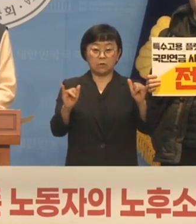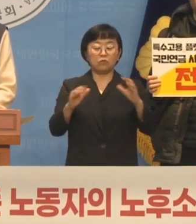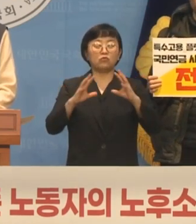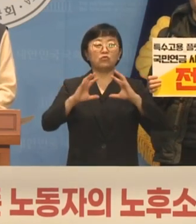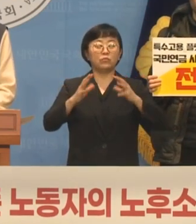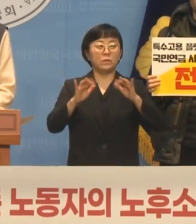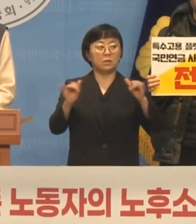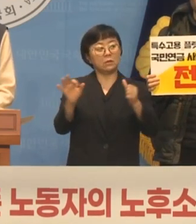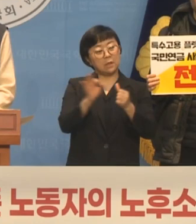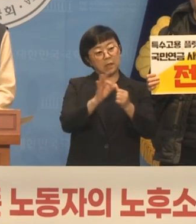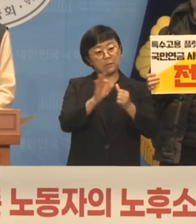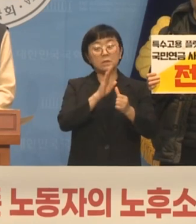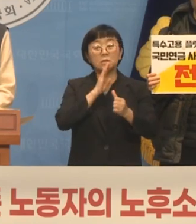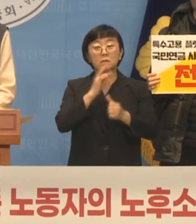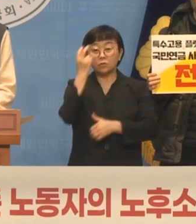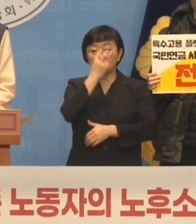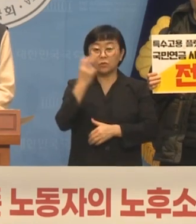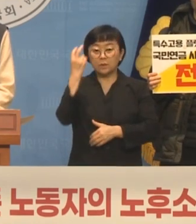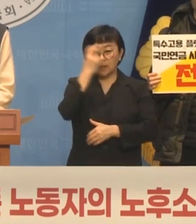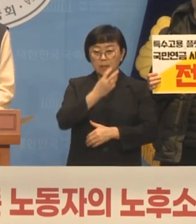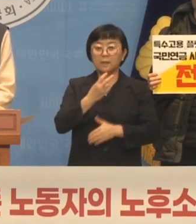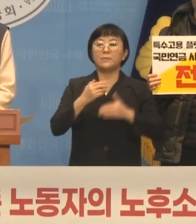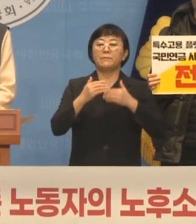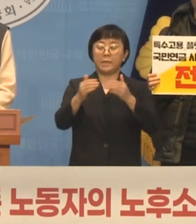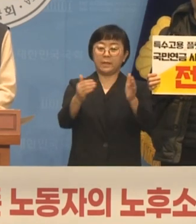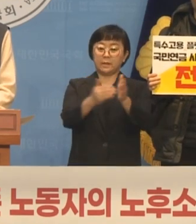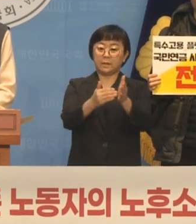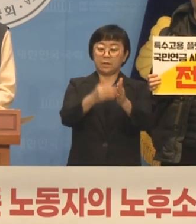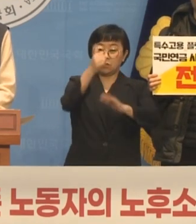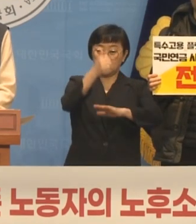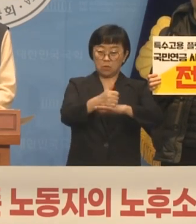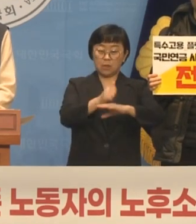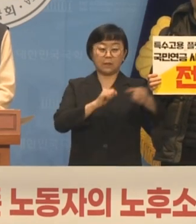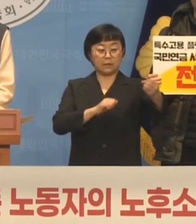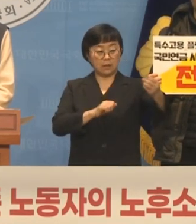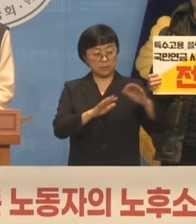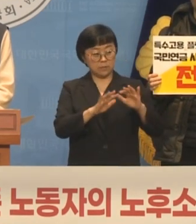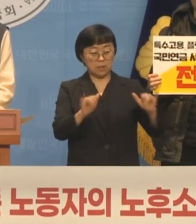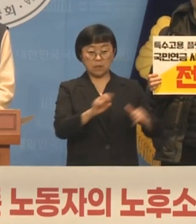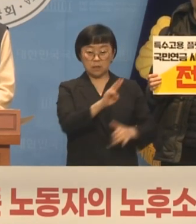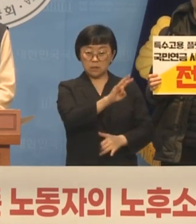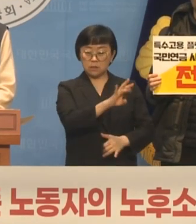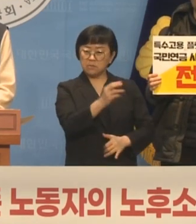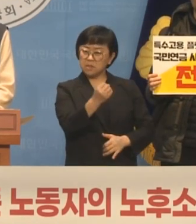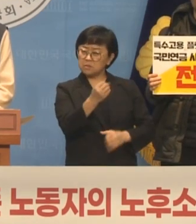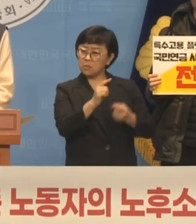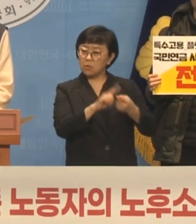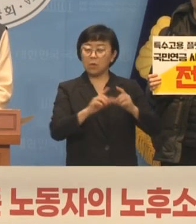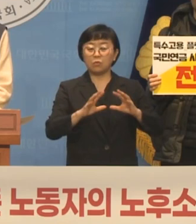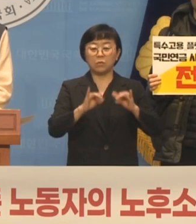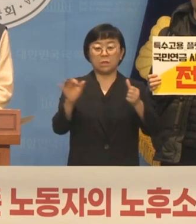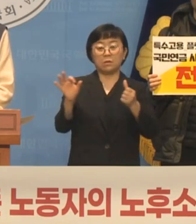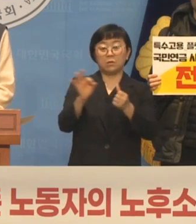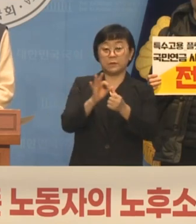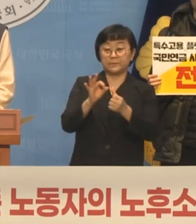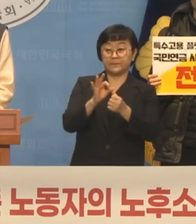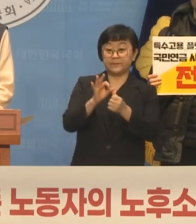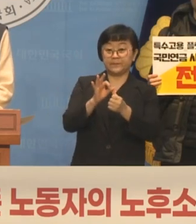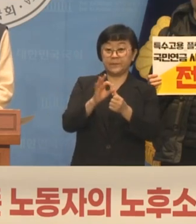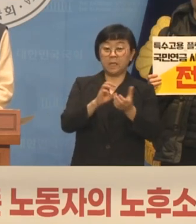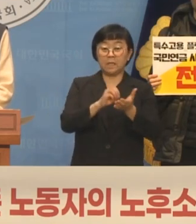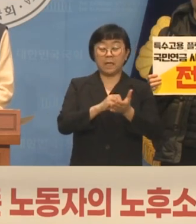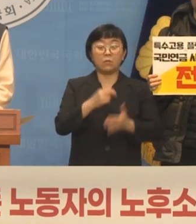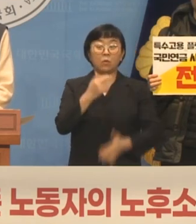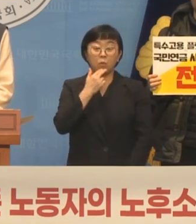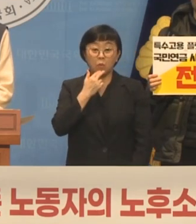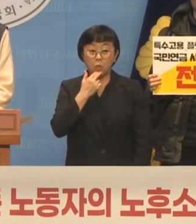국민연금 가입에 대한 실태조사를 진행했습니다. 조사 결과 응답자의 23.3%는 국민연금에 가입하지